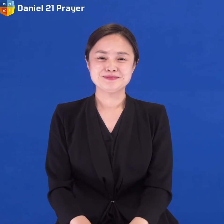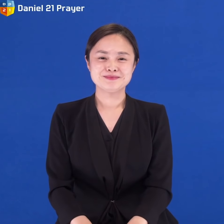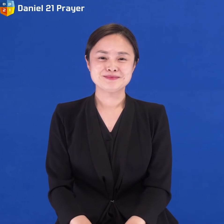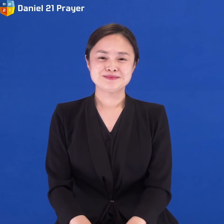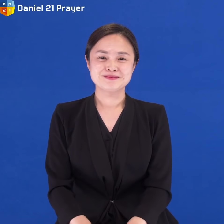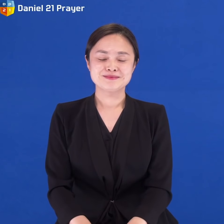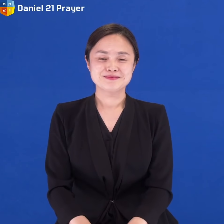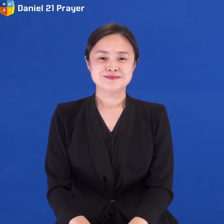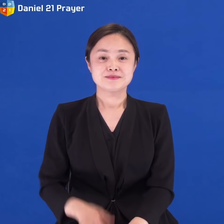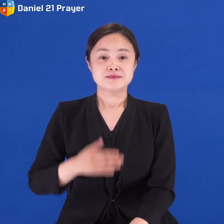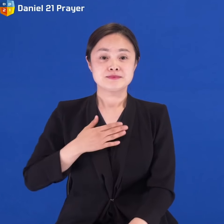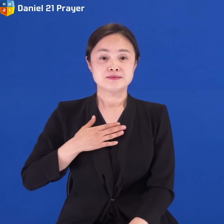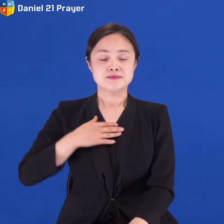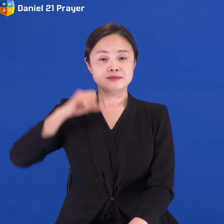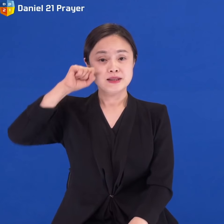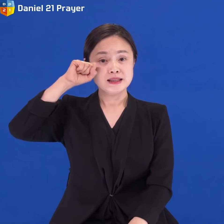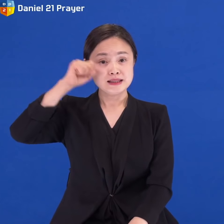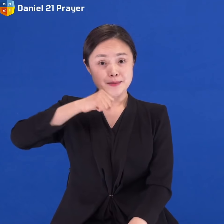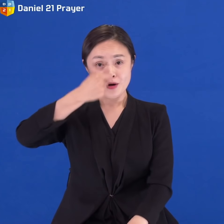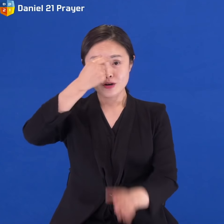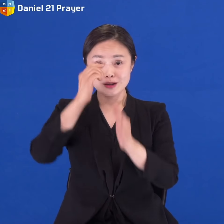저는 새벽 기도를